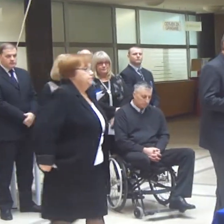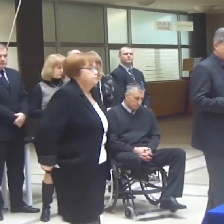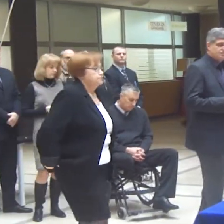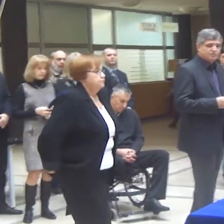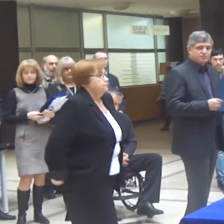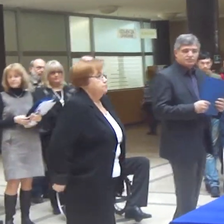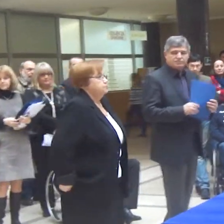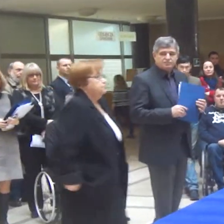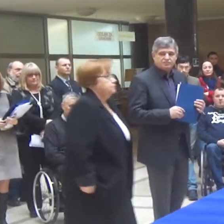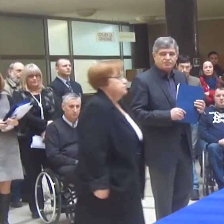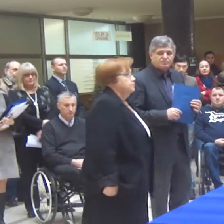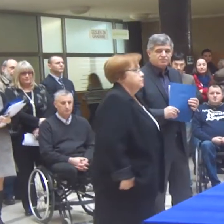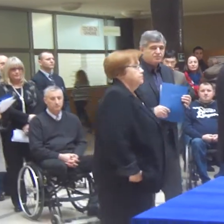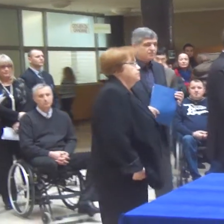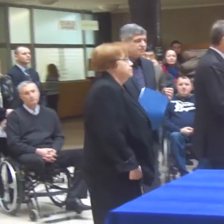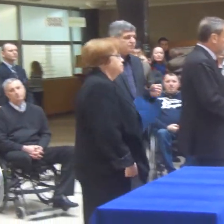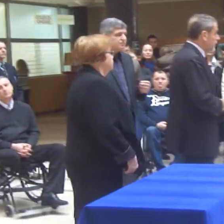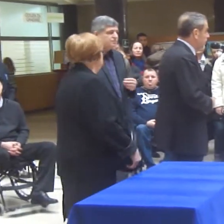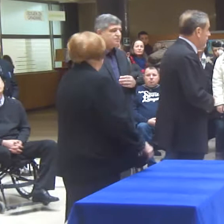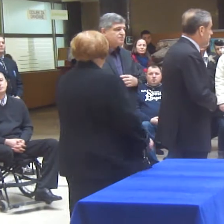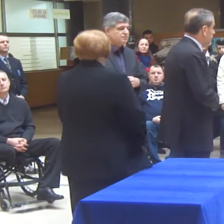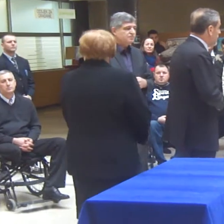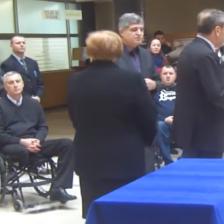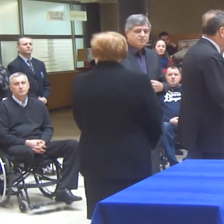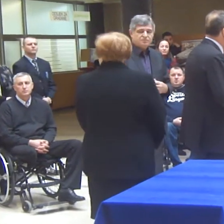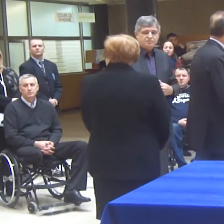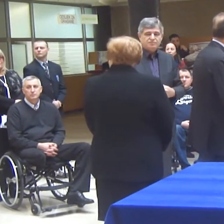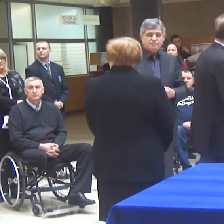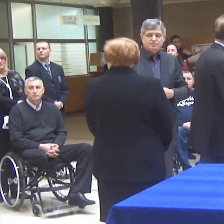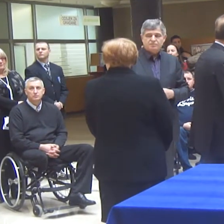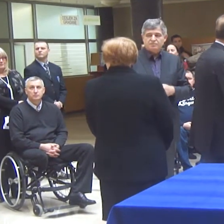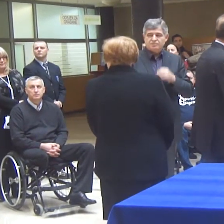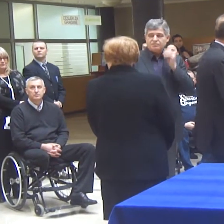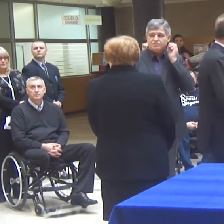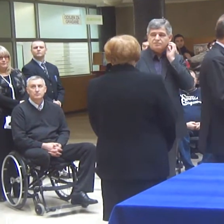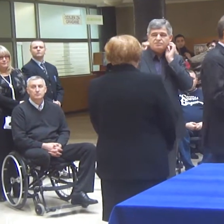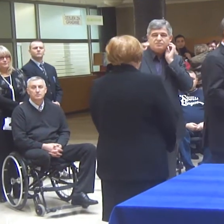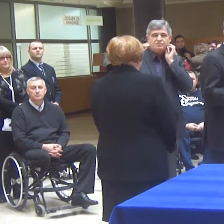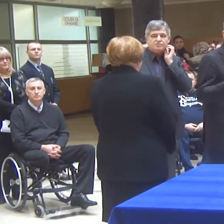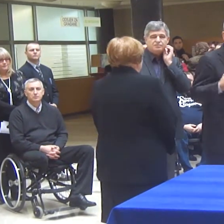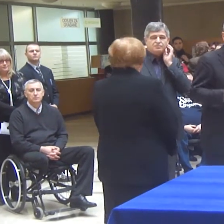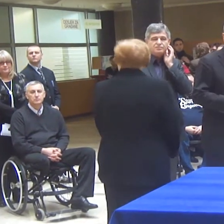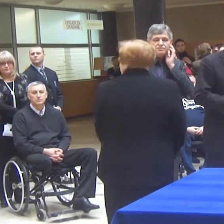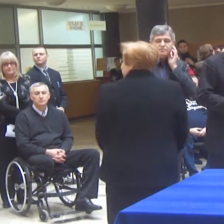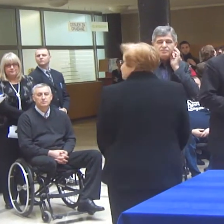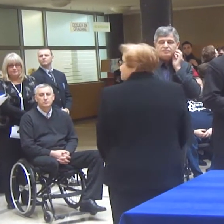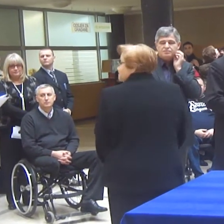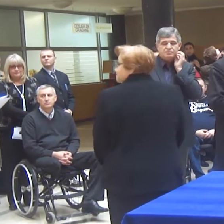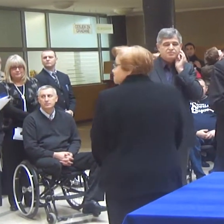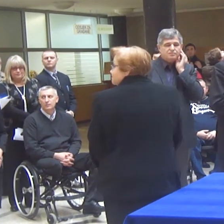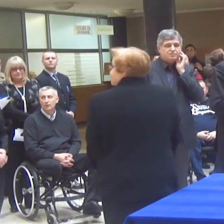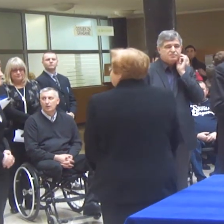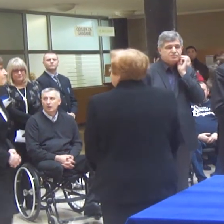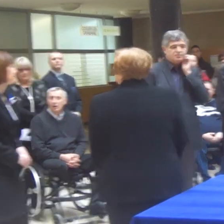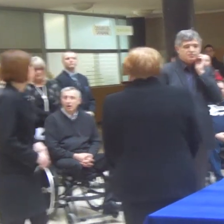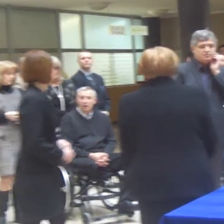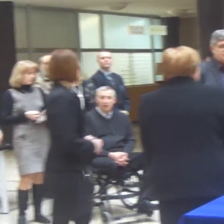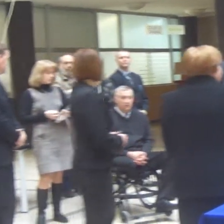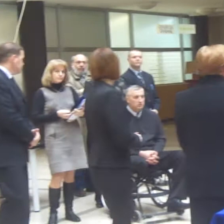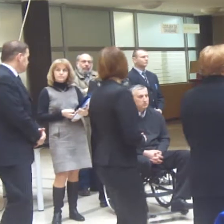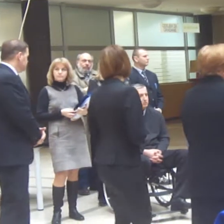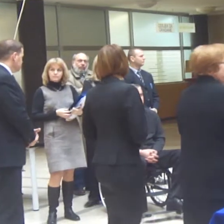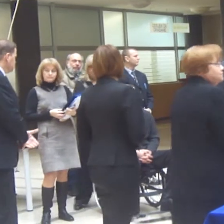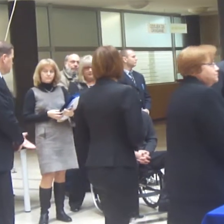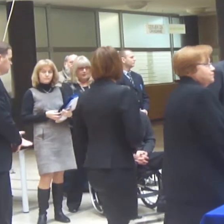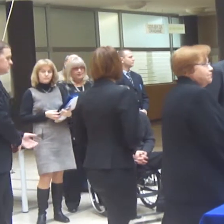osobe sa invaliditetom i moju zamjenicu Jelenu Pavličiću-Kičević i gospodina Kiselicu, šefa Ureda za imovinsko